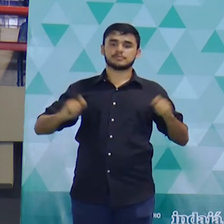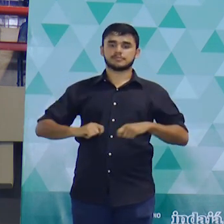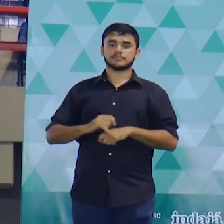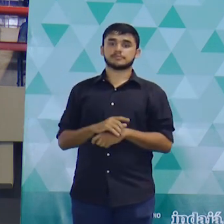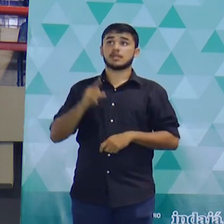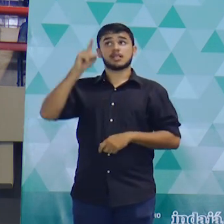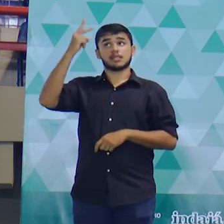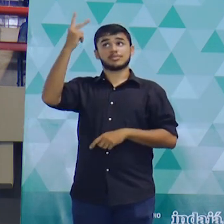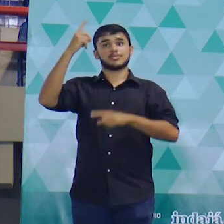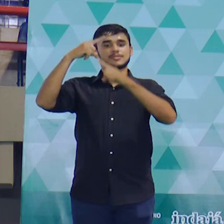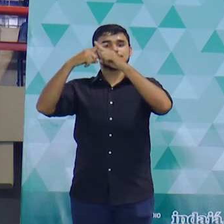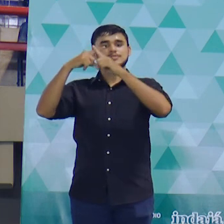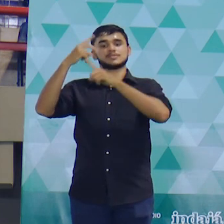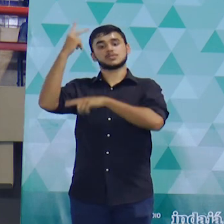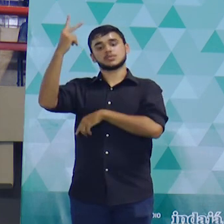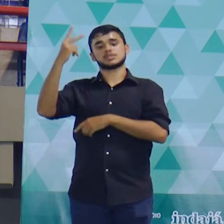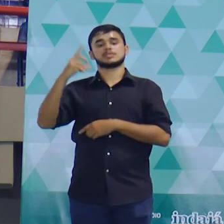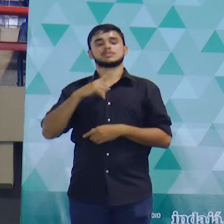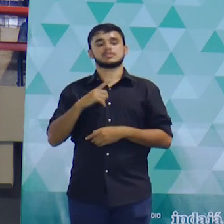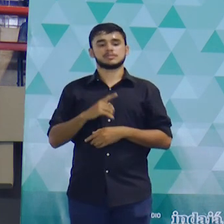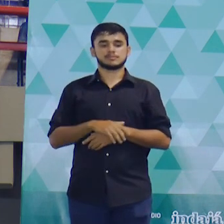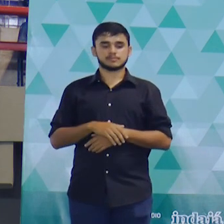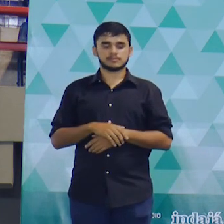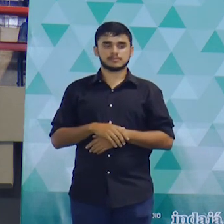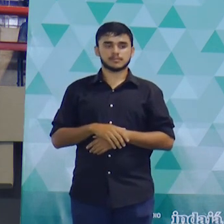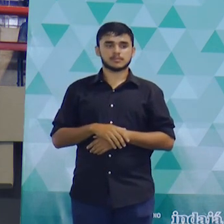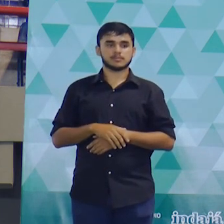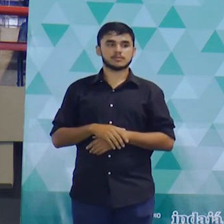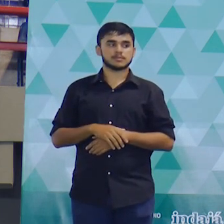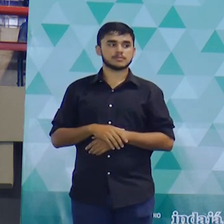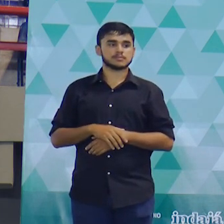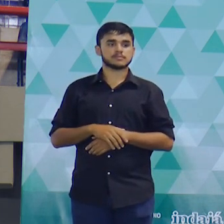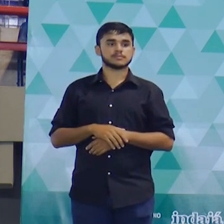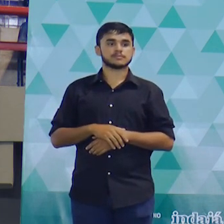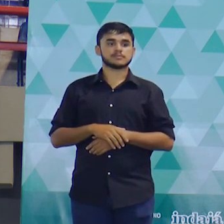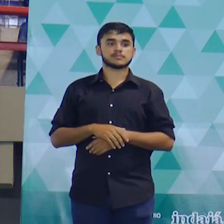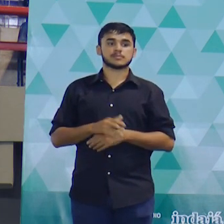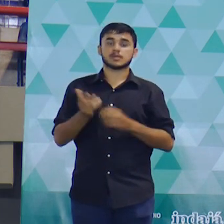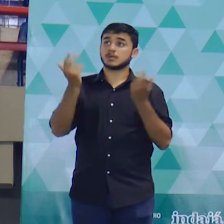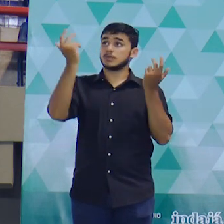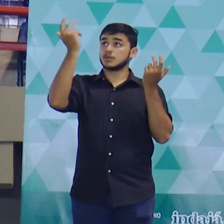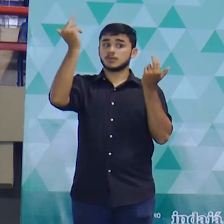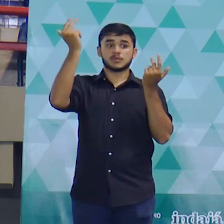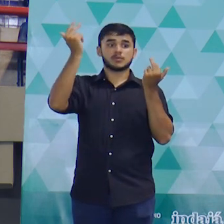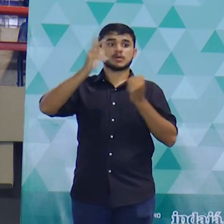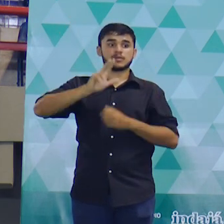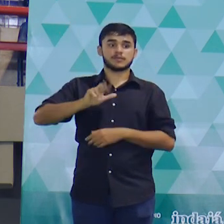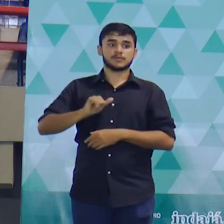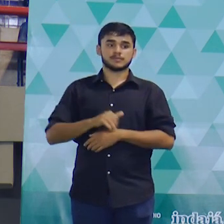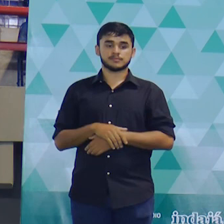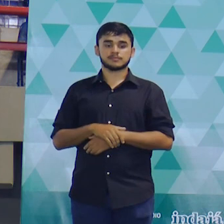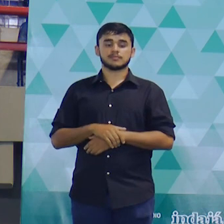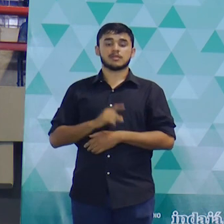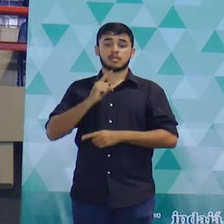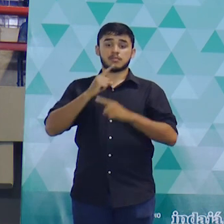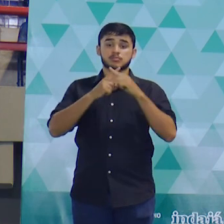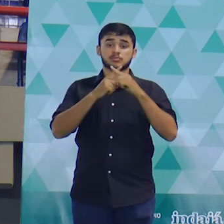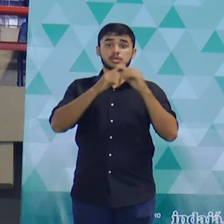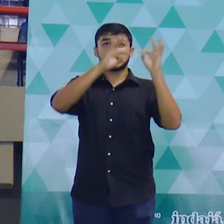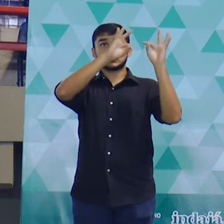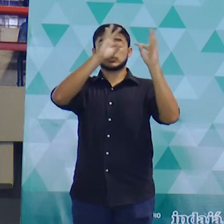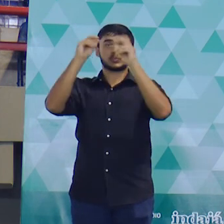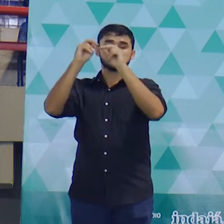Multiplicando a primeira equação por 2, eu igualo o coeficiente dele. Eu multiplico a equação toda,